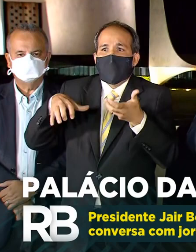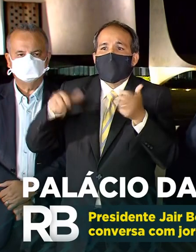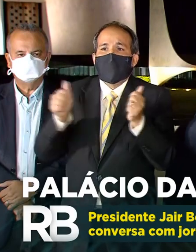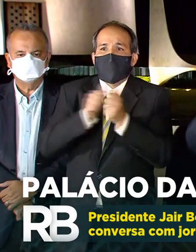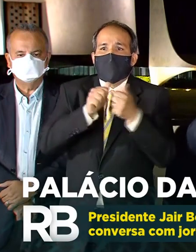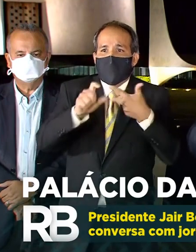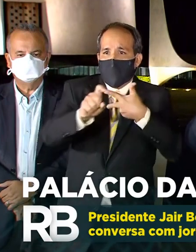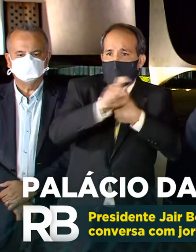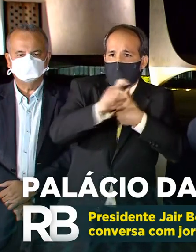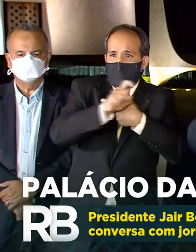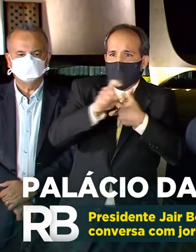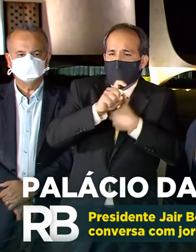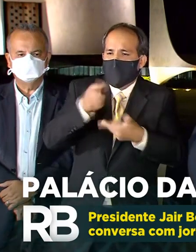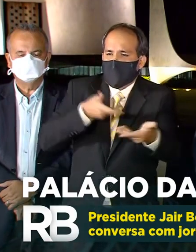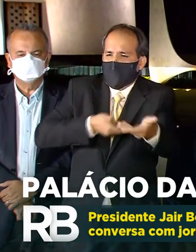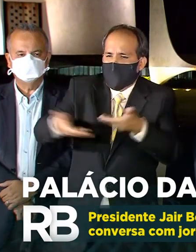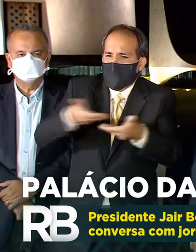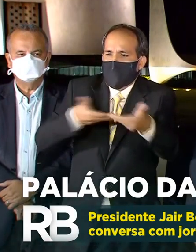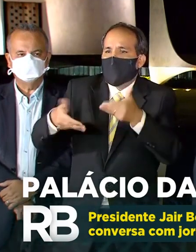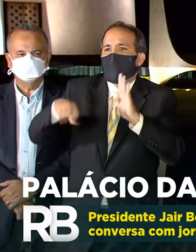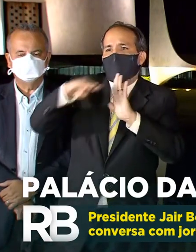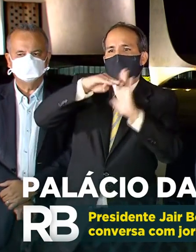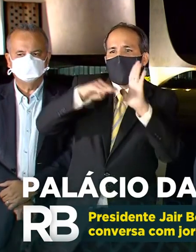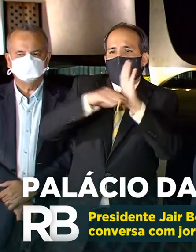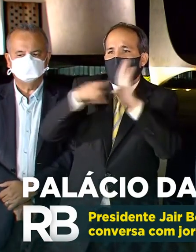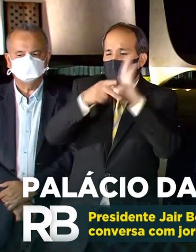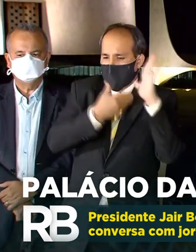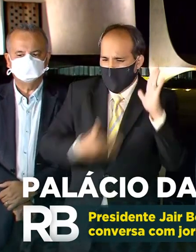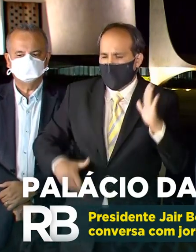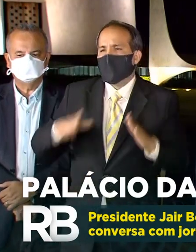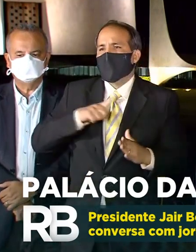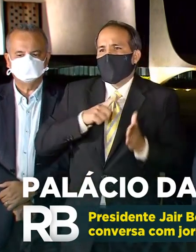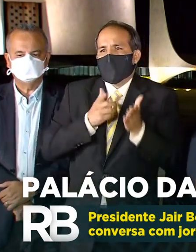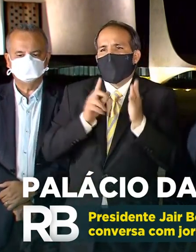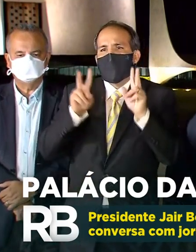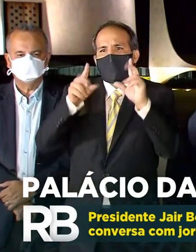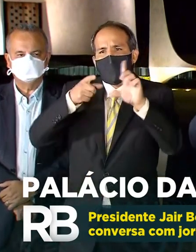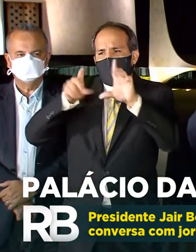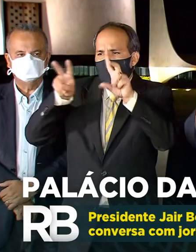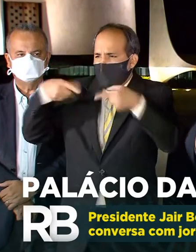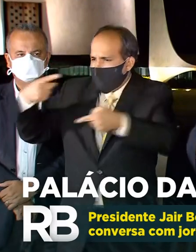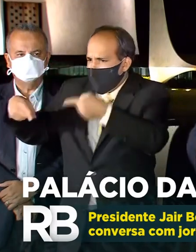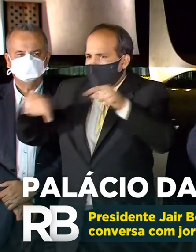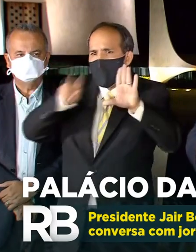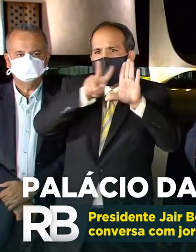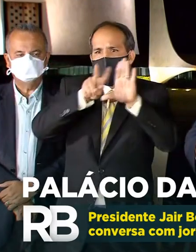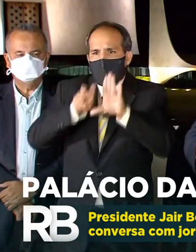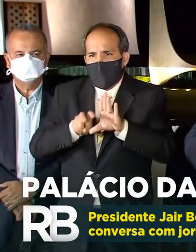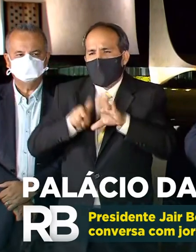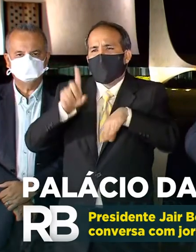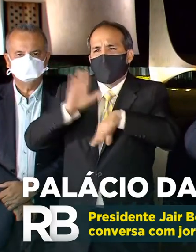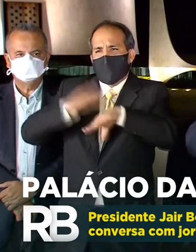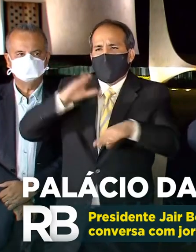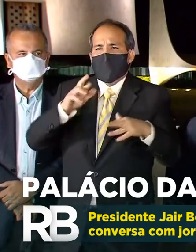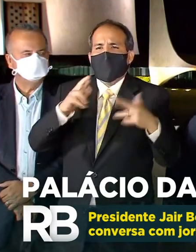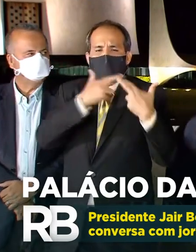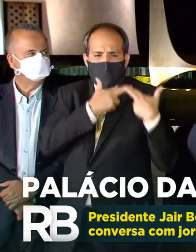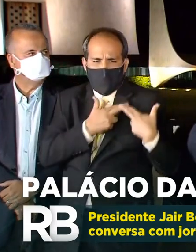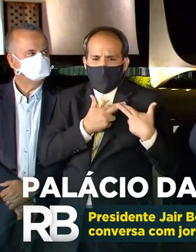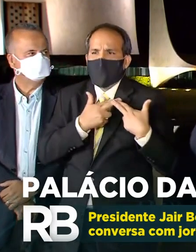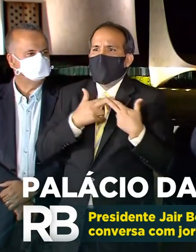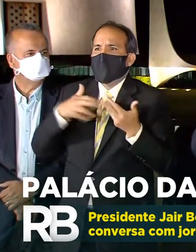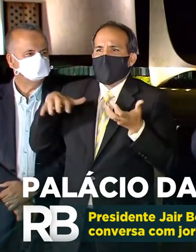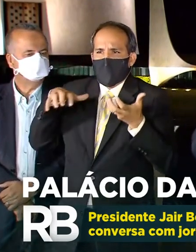e que as agendas do governo têm sido tratadas com muita responsabilidade. O Parlamento cumpre a sua obrigação, com